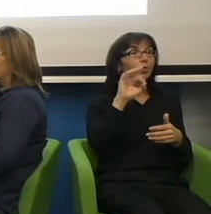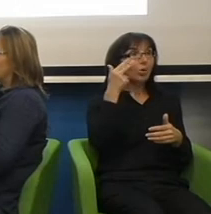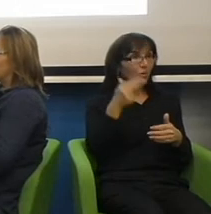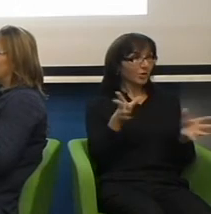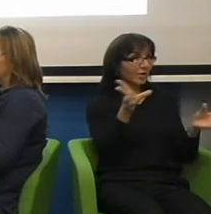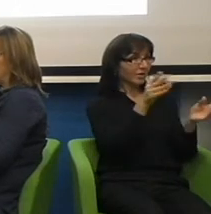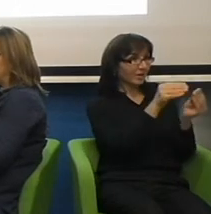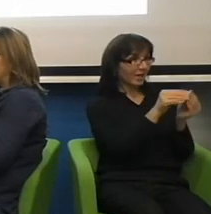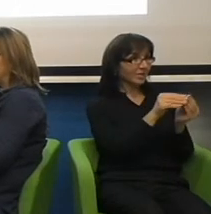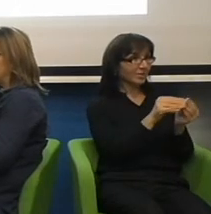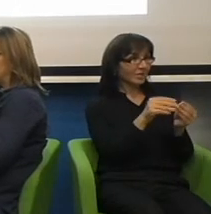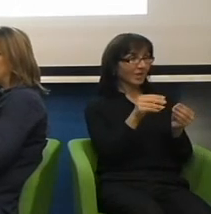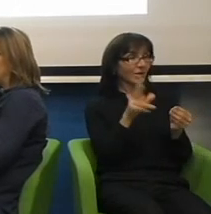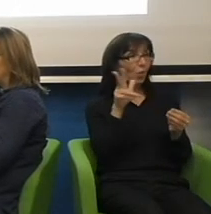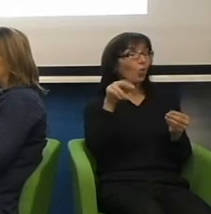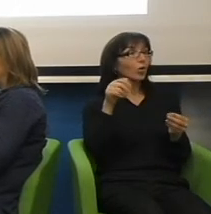tak?